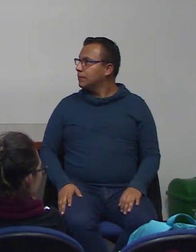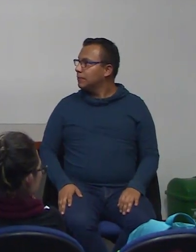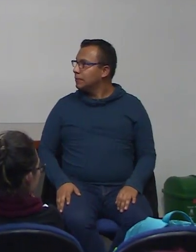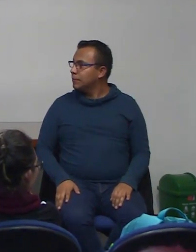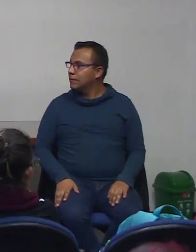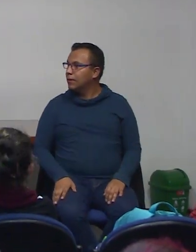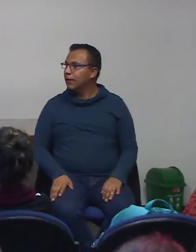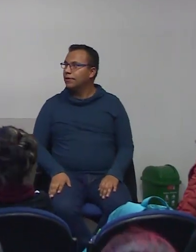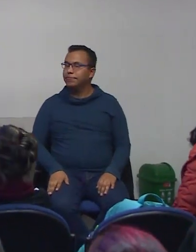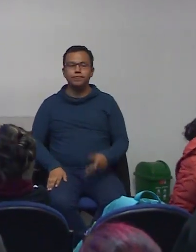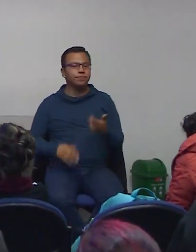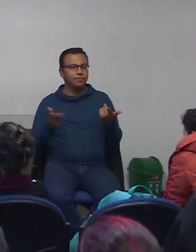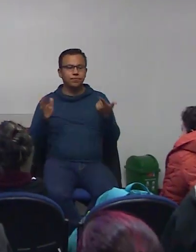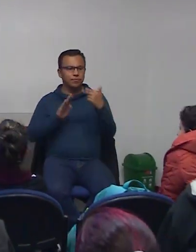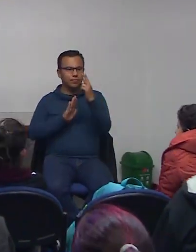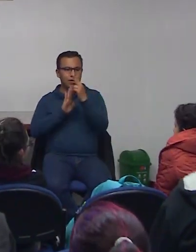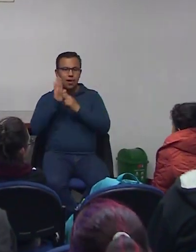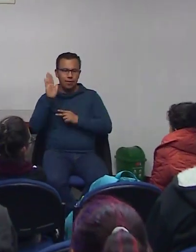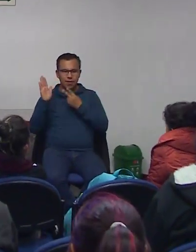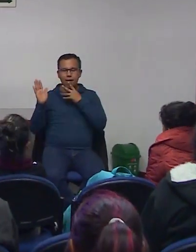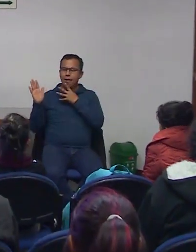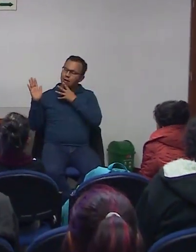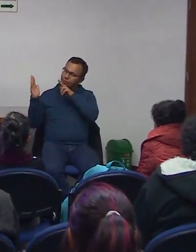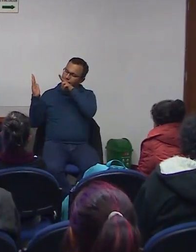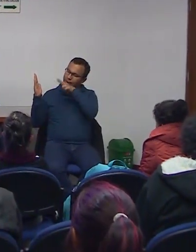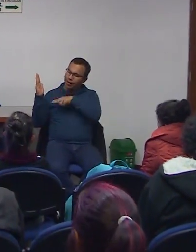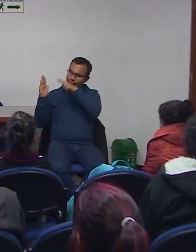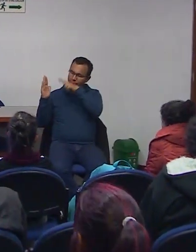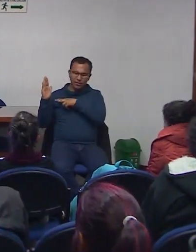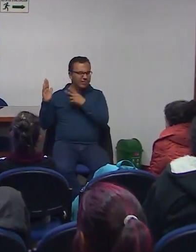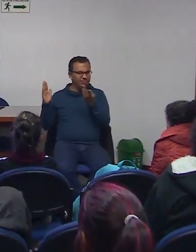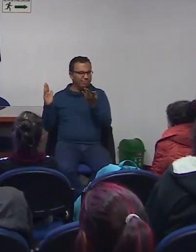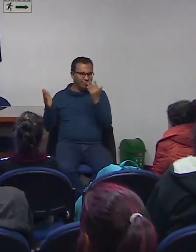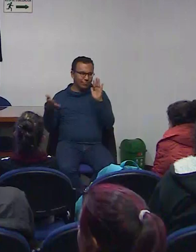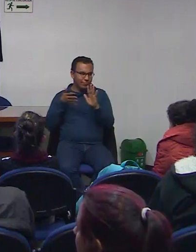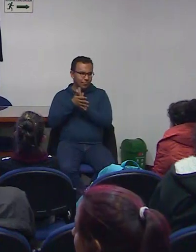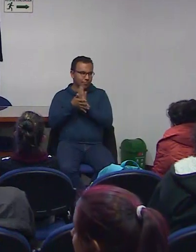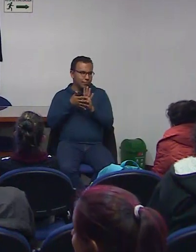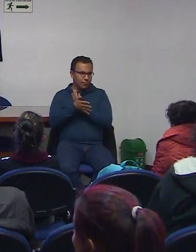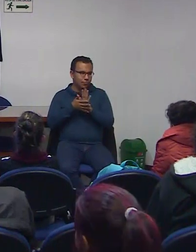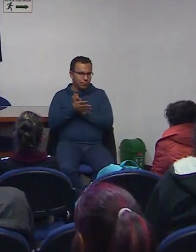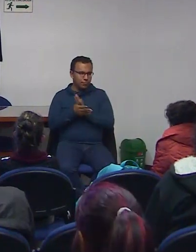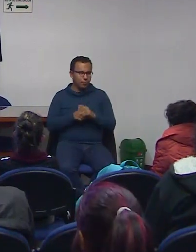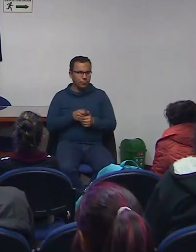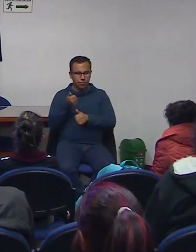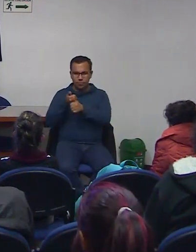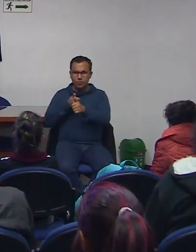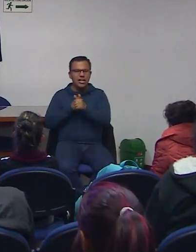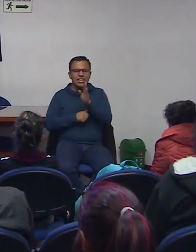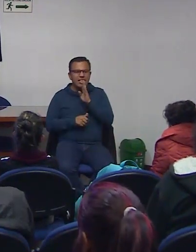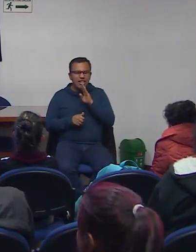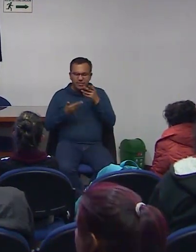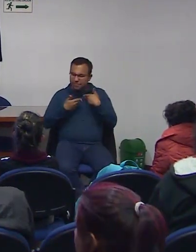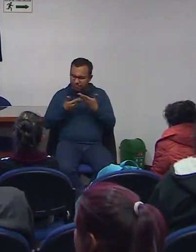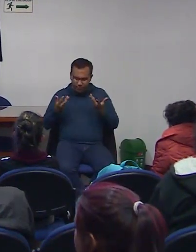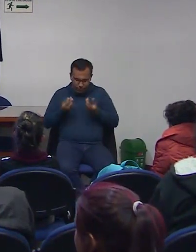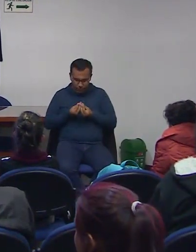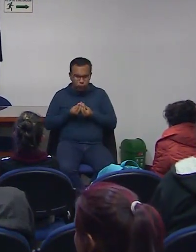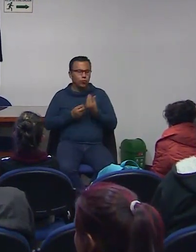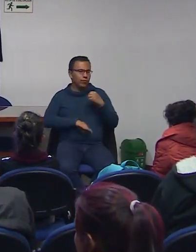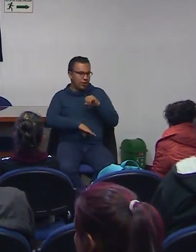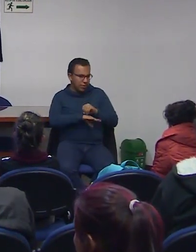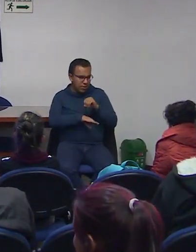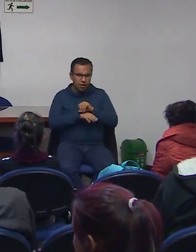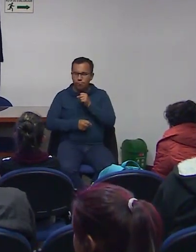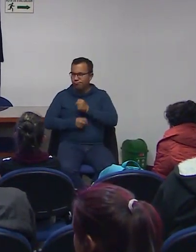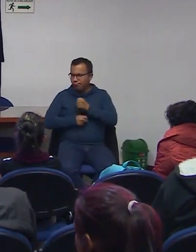Okay entonces aquí les voy a leer un poquitico pero pero pues ahí voy a contarles cosas de cada diapositiva pues Quiénes somos somos una organización